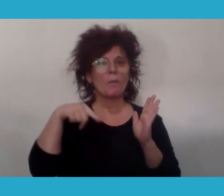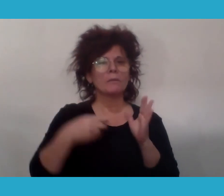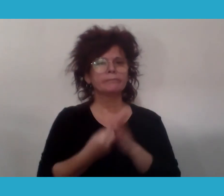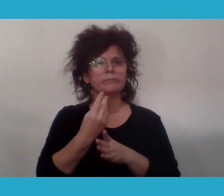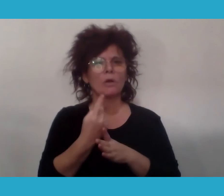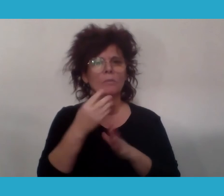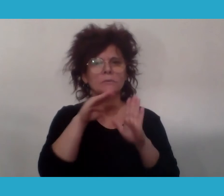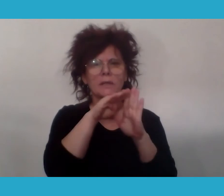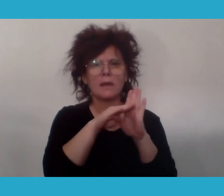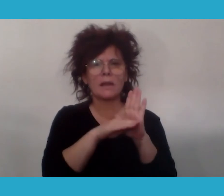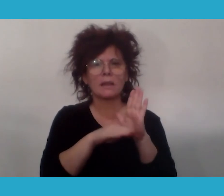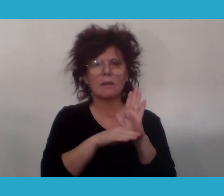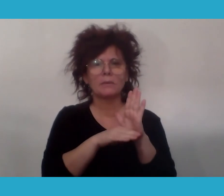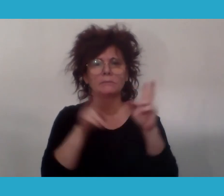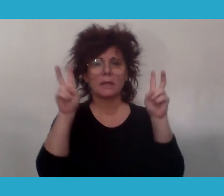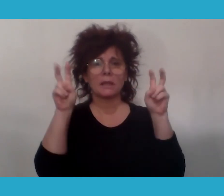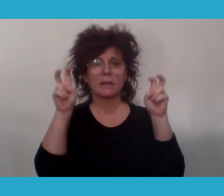con una tabla que se titula